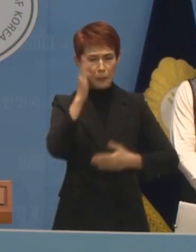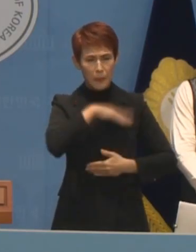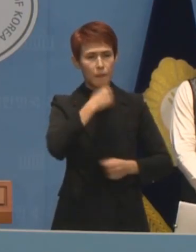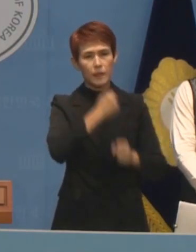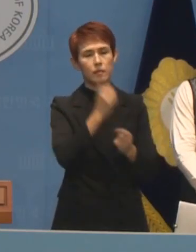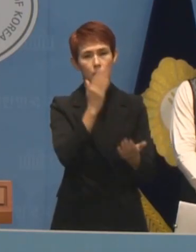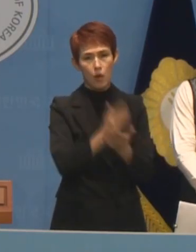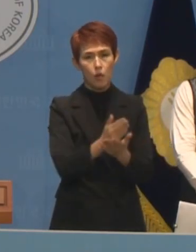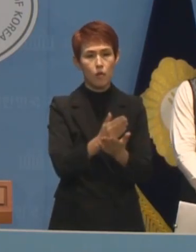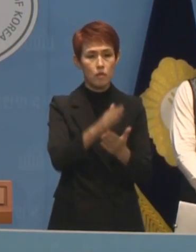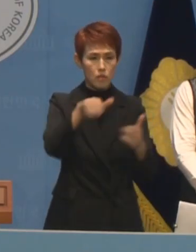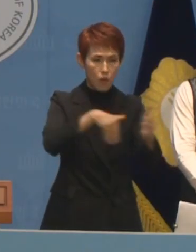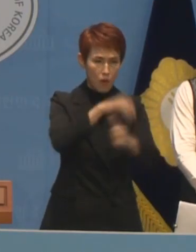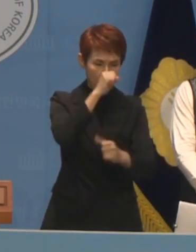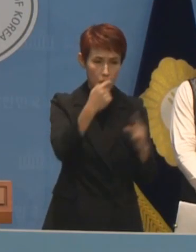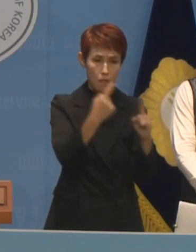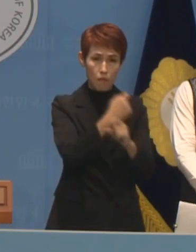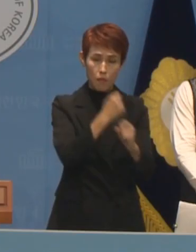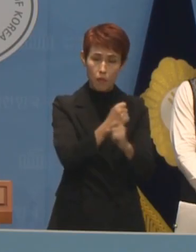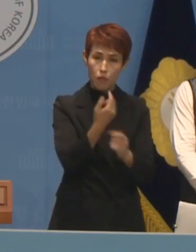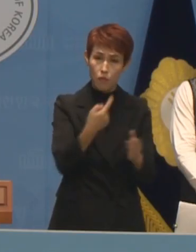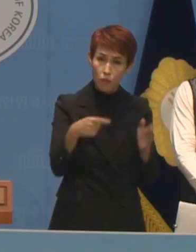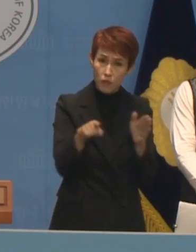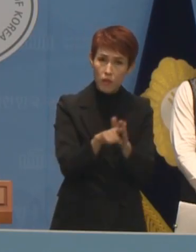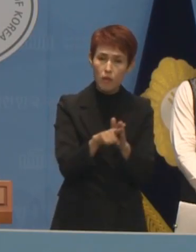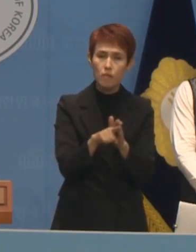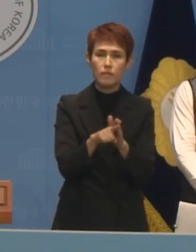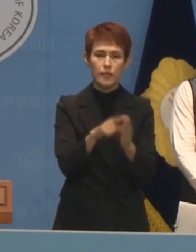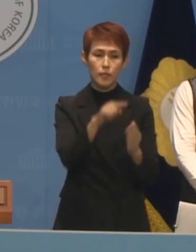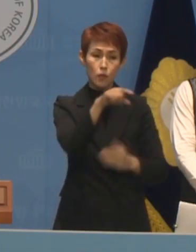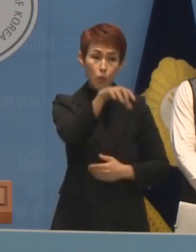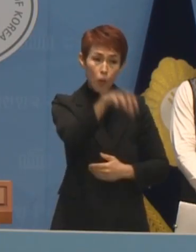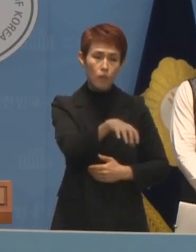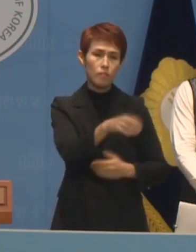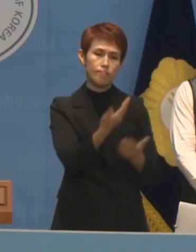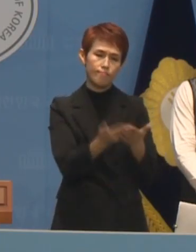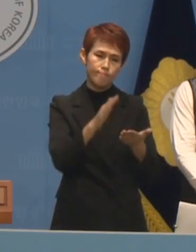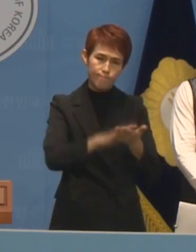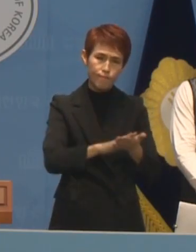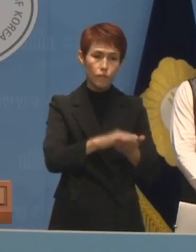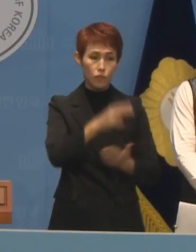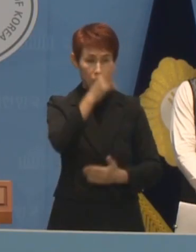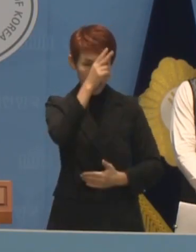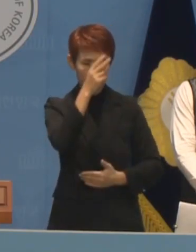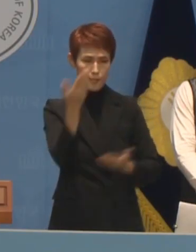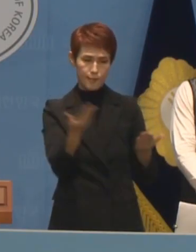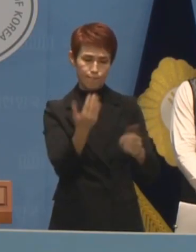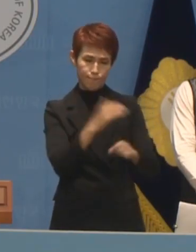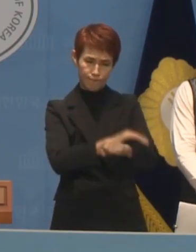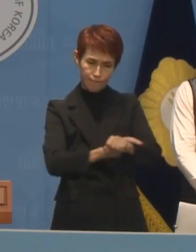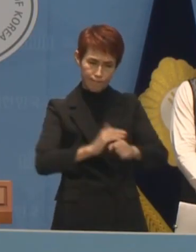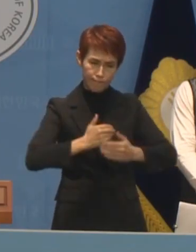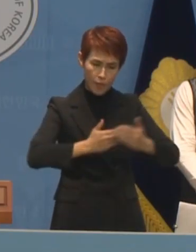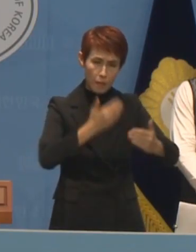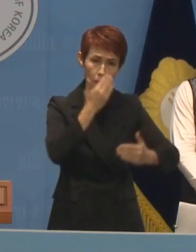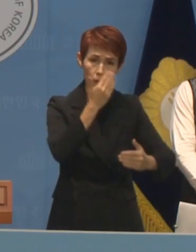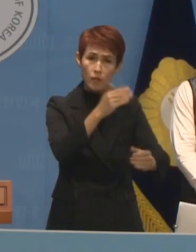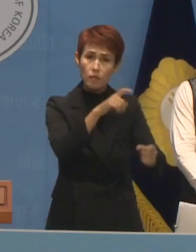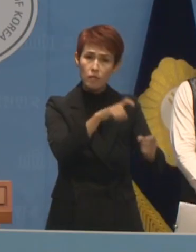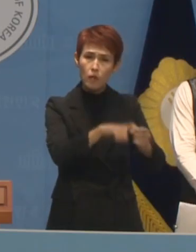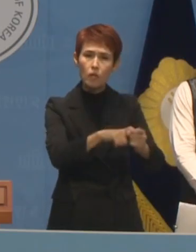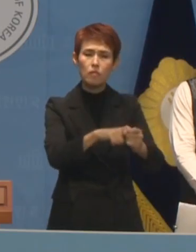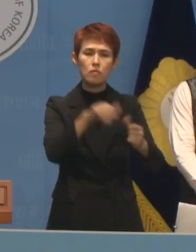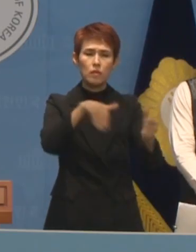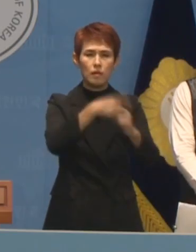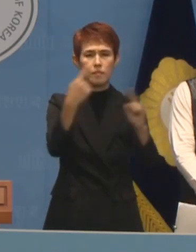노동환경 개선을 위해 시설을 보수하고 청원 경찰이 사명을 갖고 노동할 수 있도록